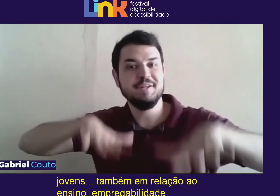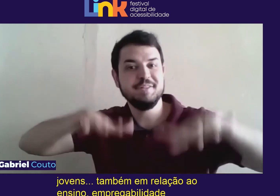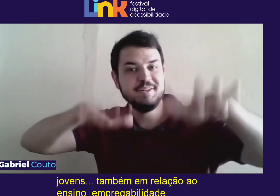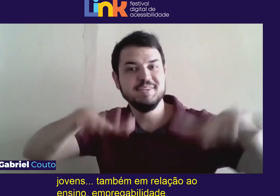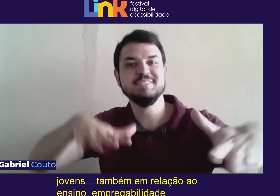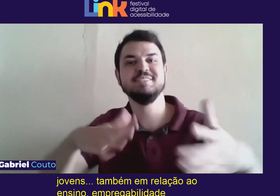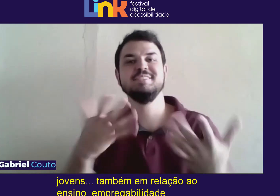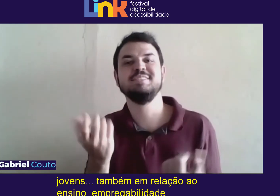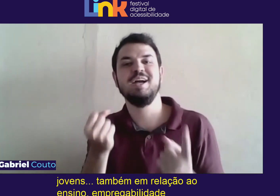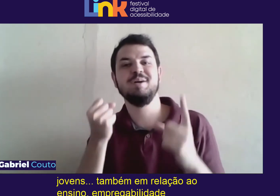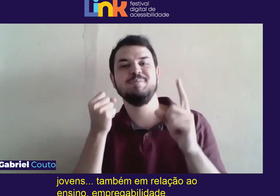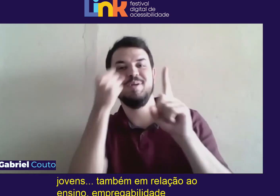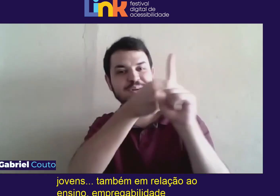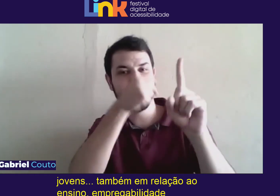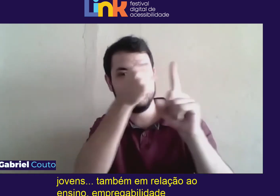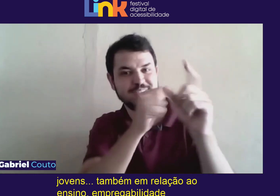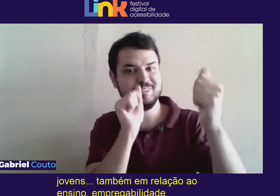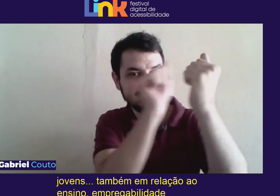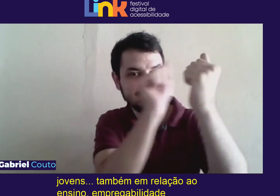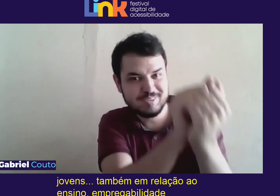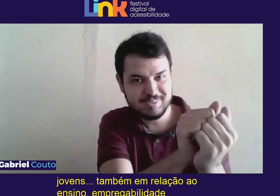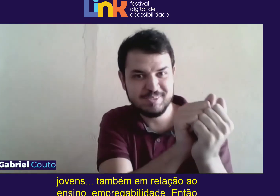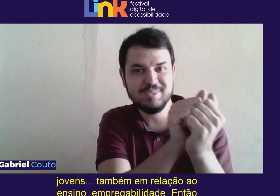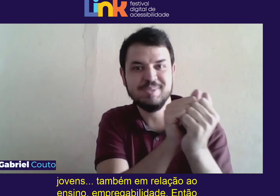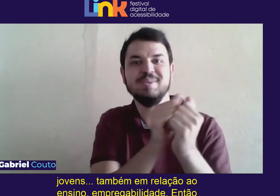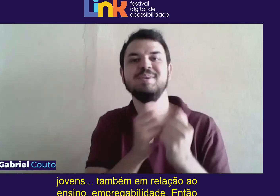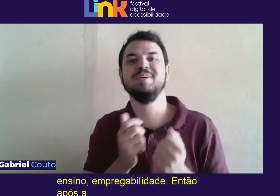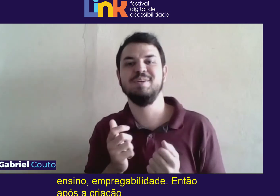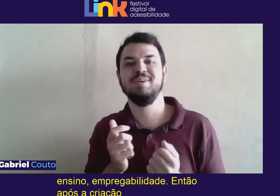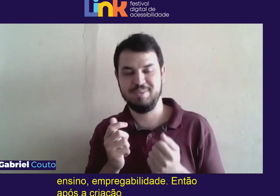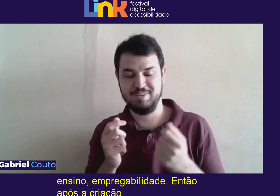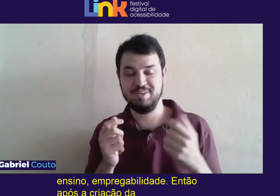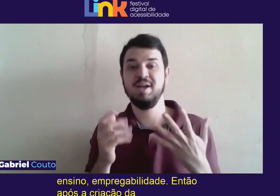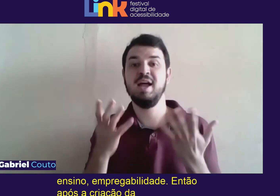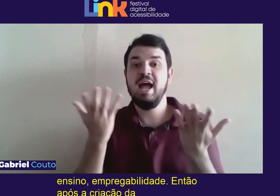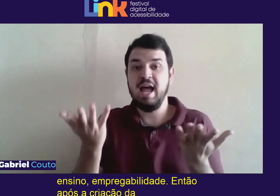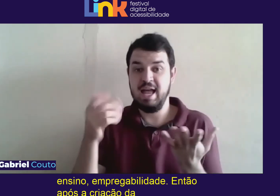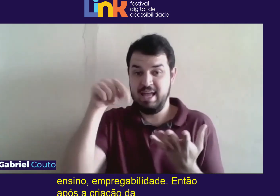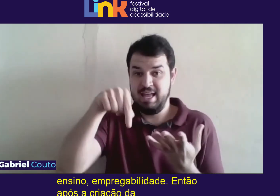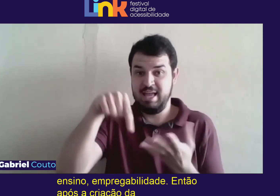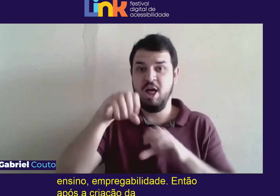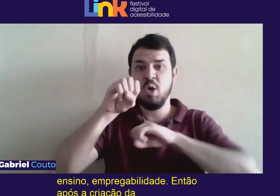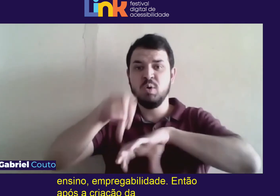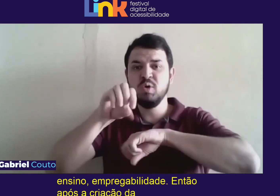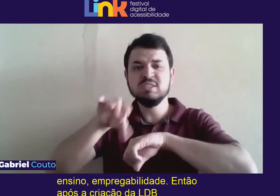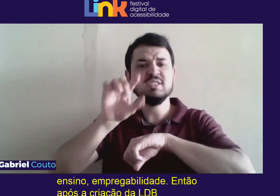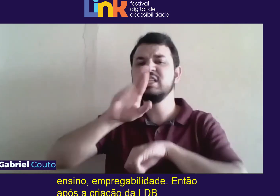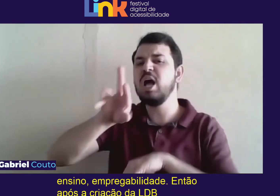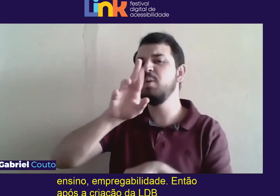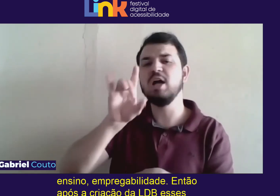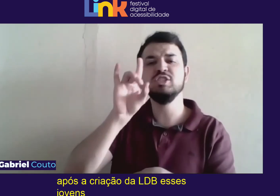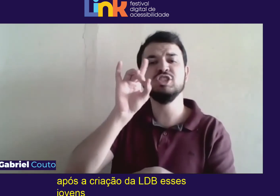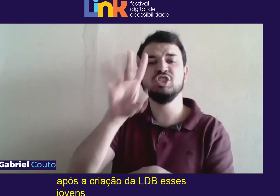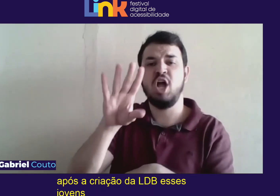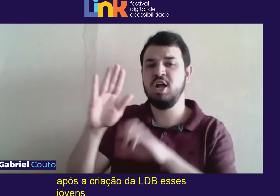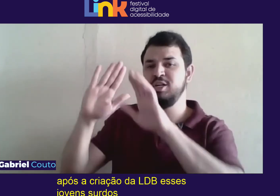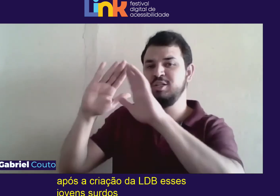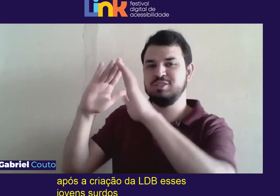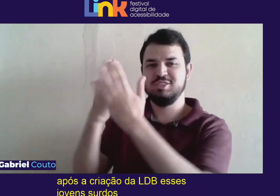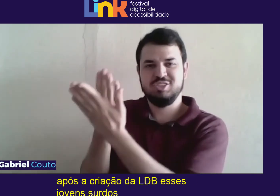esses jovens surdos podem se manifestar e impactar ainda mais os seus estados. O